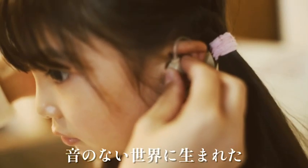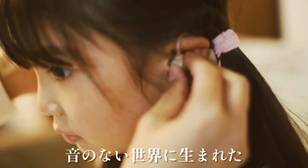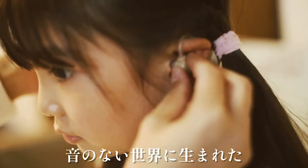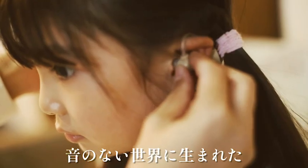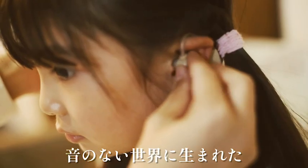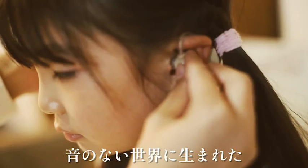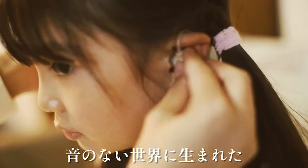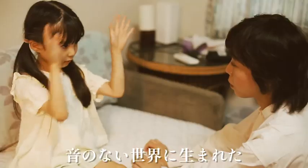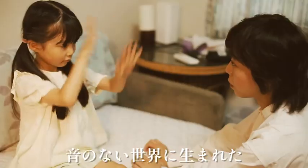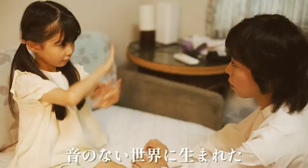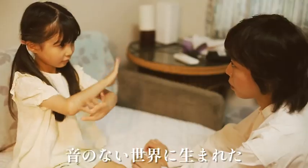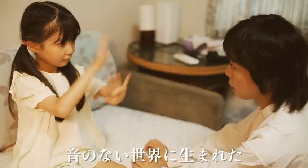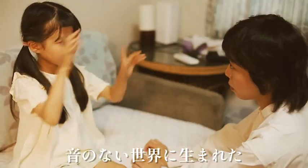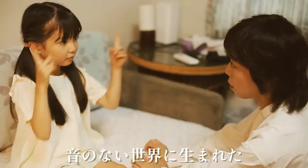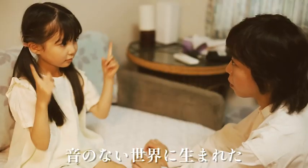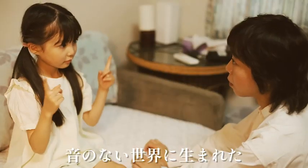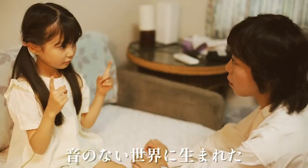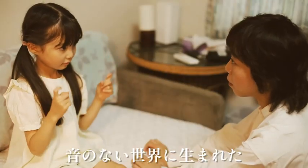音のない世界に生まれた。